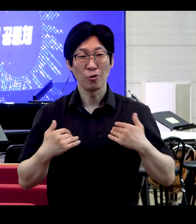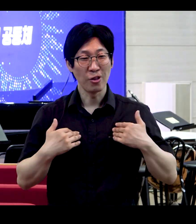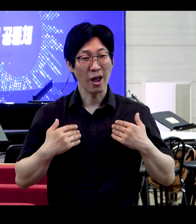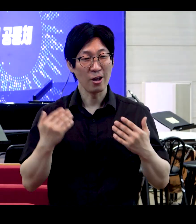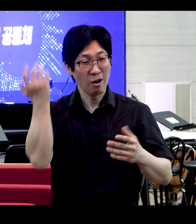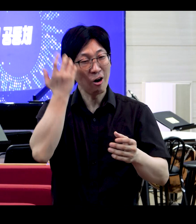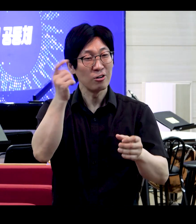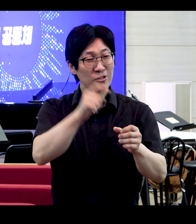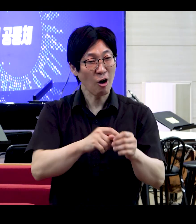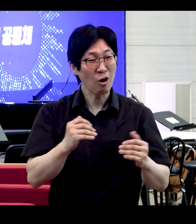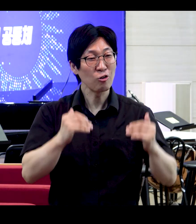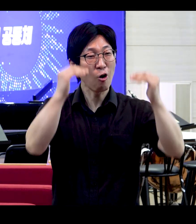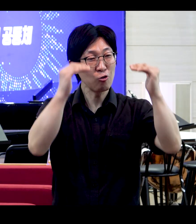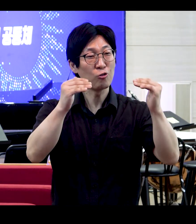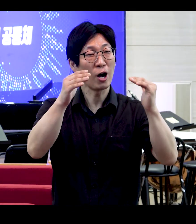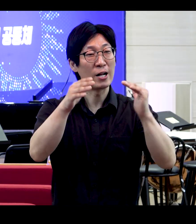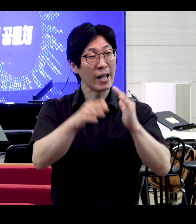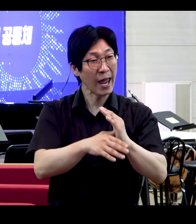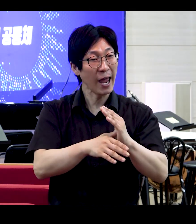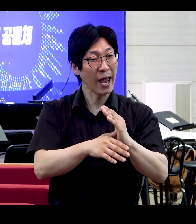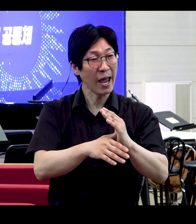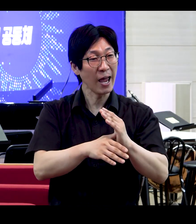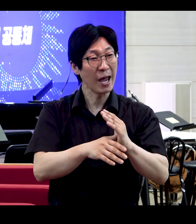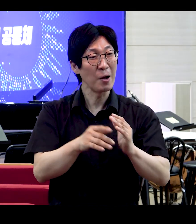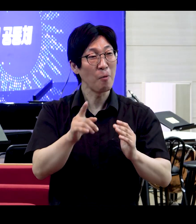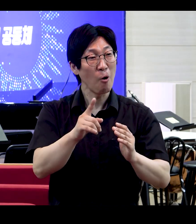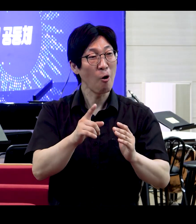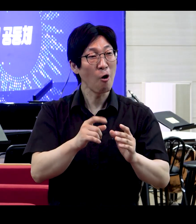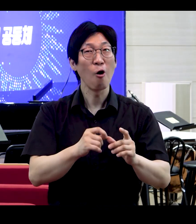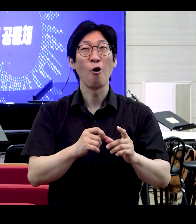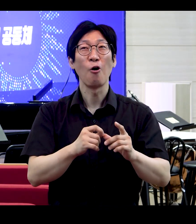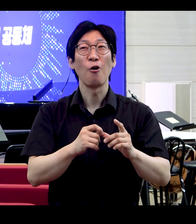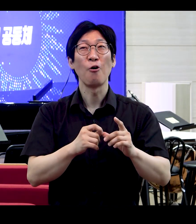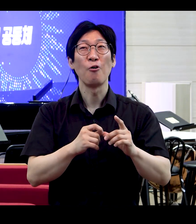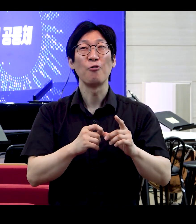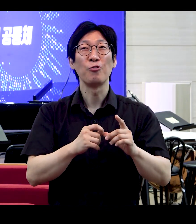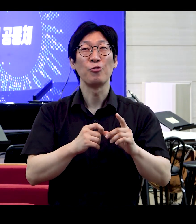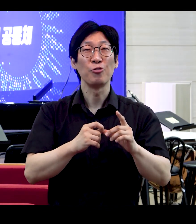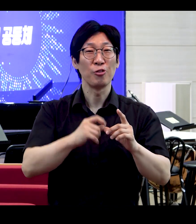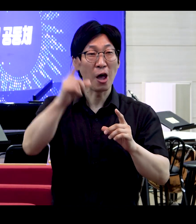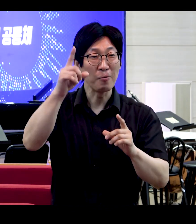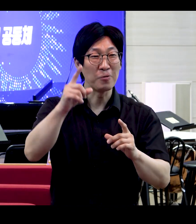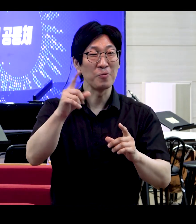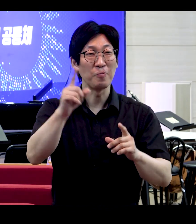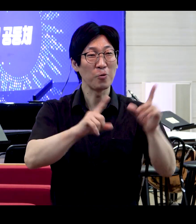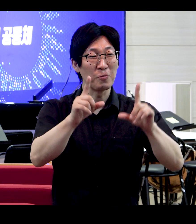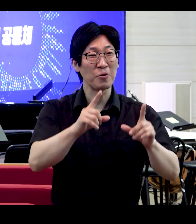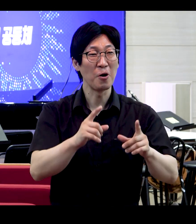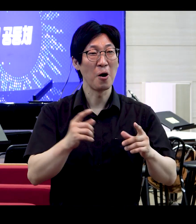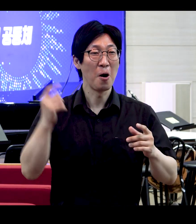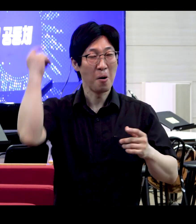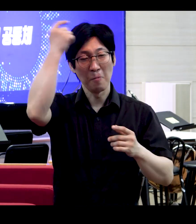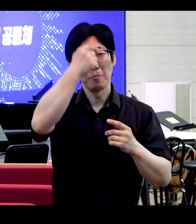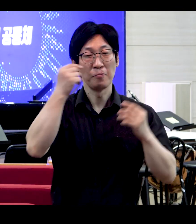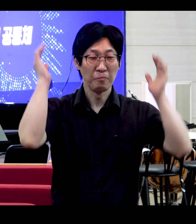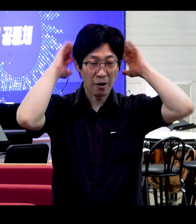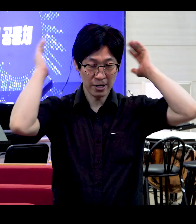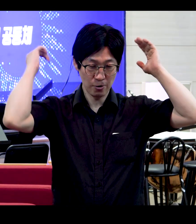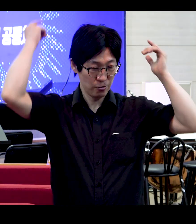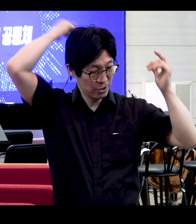되는 경지에 올라간다고 그래요. 그런데 그런 경우 대부분 뭐예요? 머리 뒤에 형광등이 뜹니다.